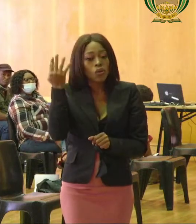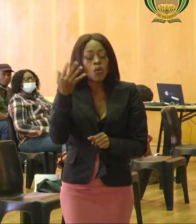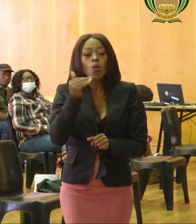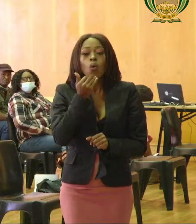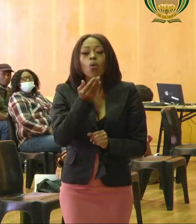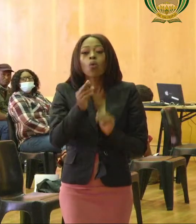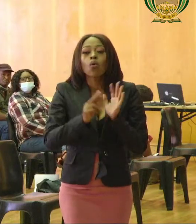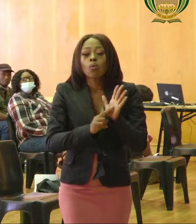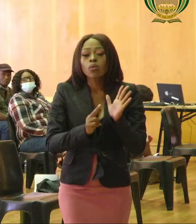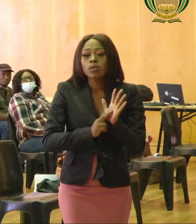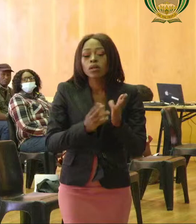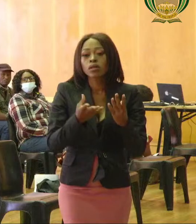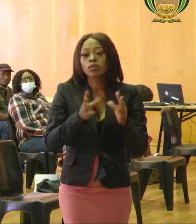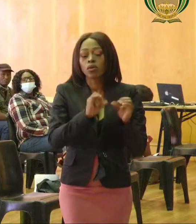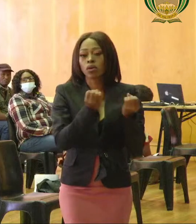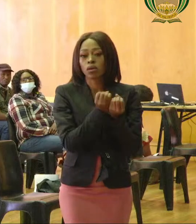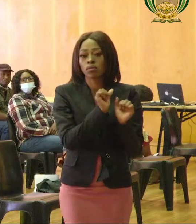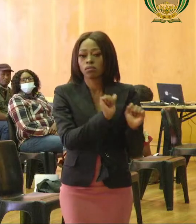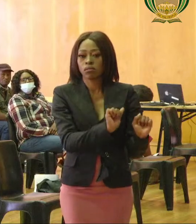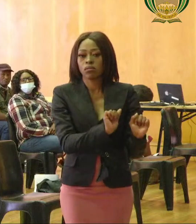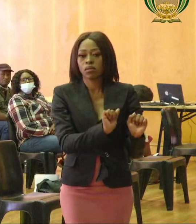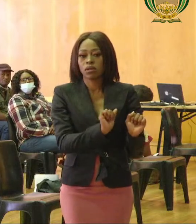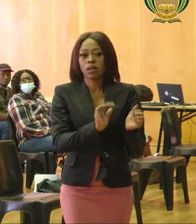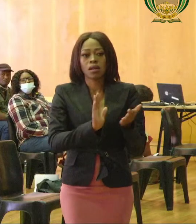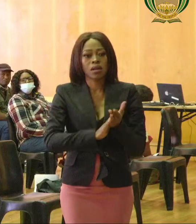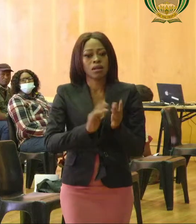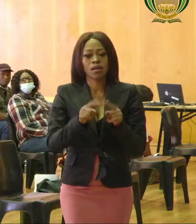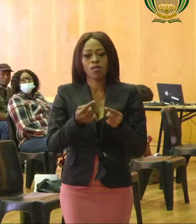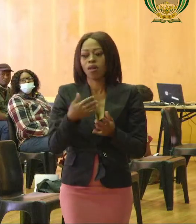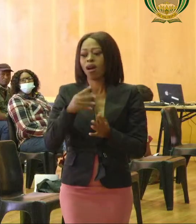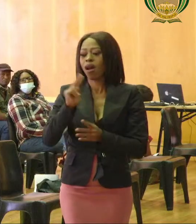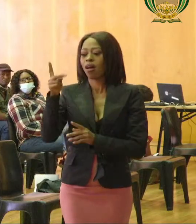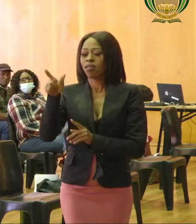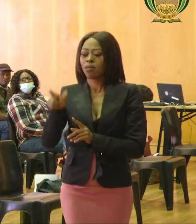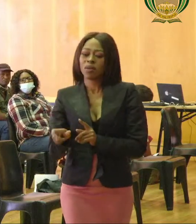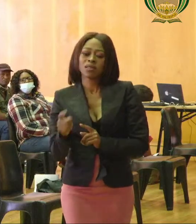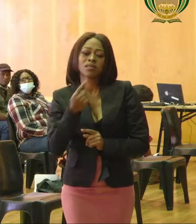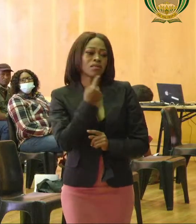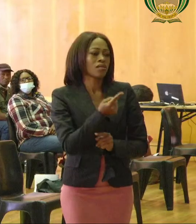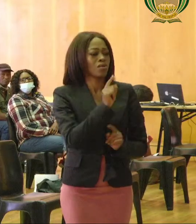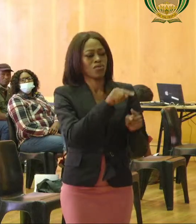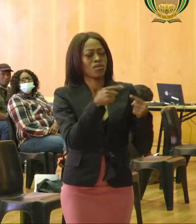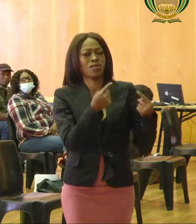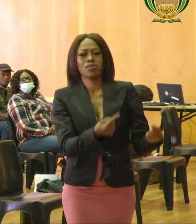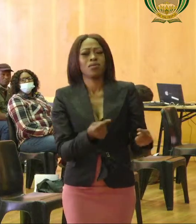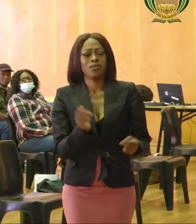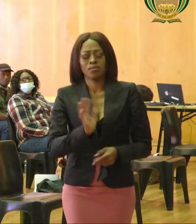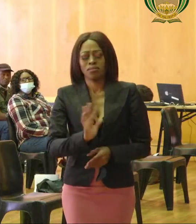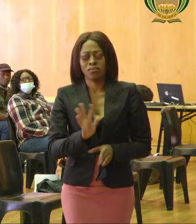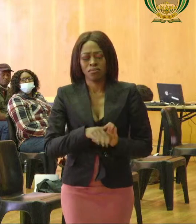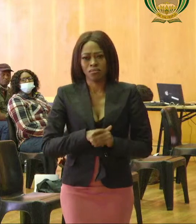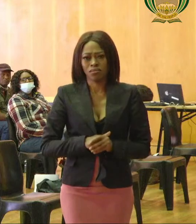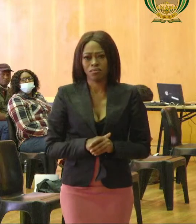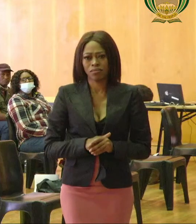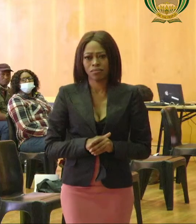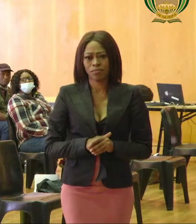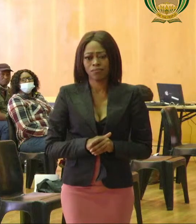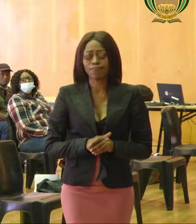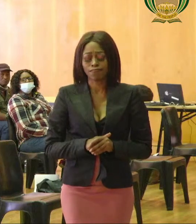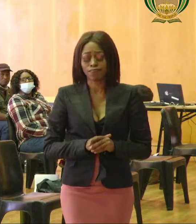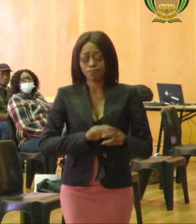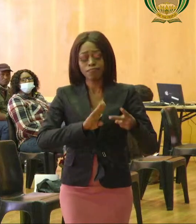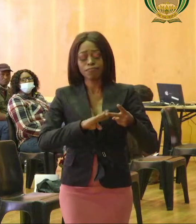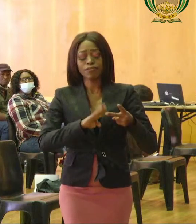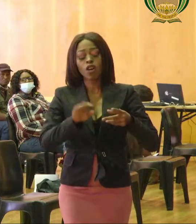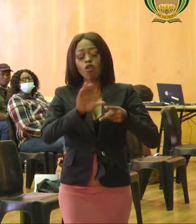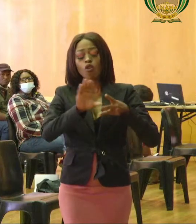representeren, dan kan niemand vandaag voor jou komen zeggen, jij kan niet. Tweedens, daar moet een criteria komen